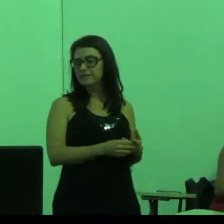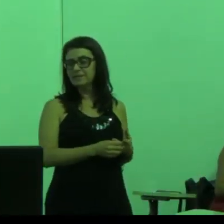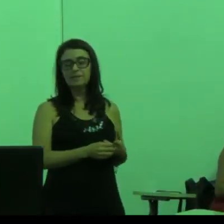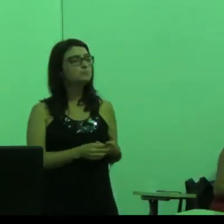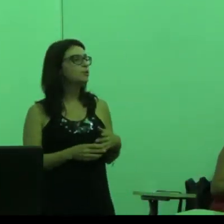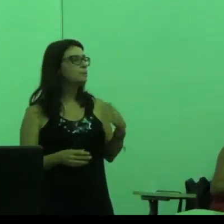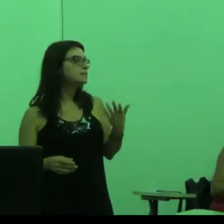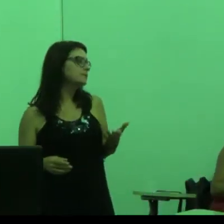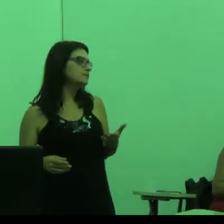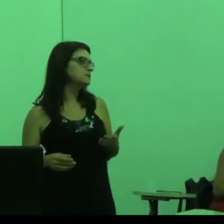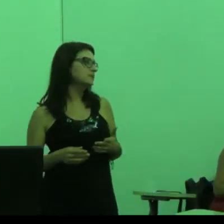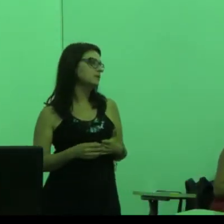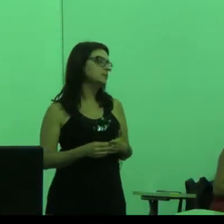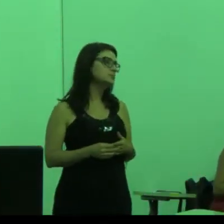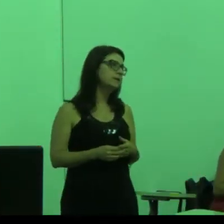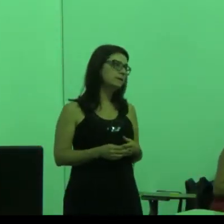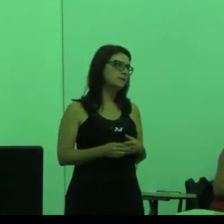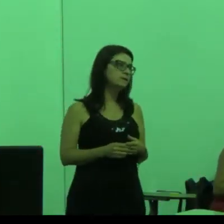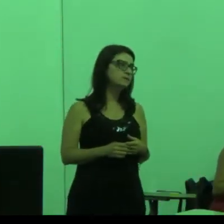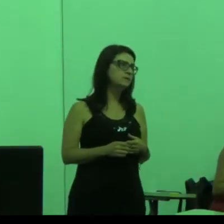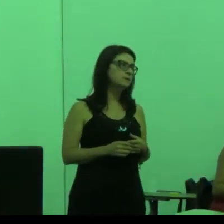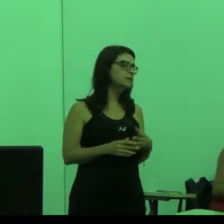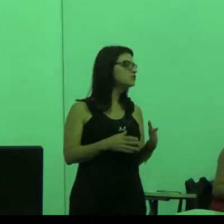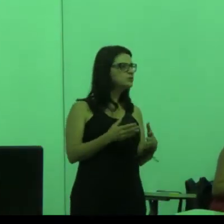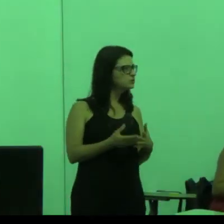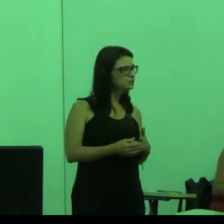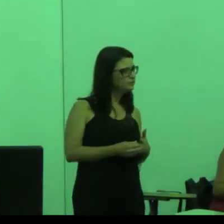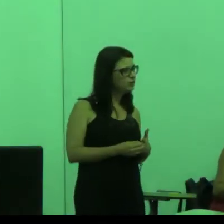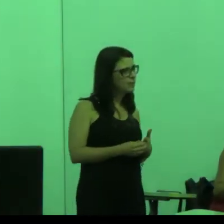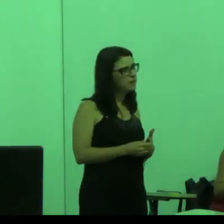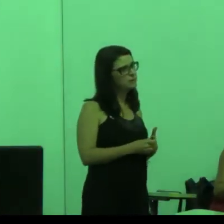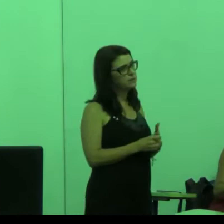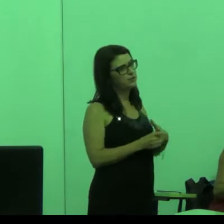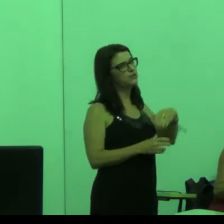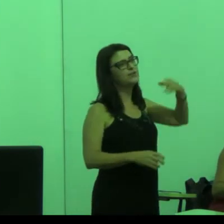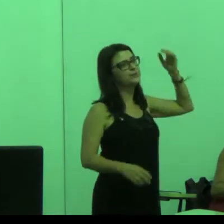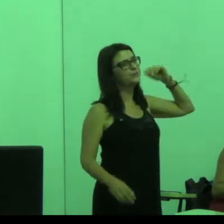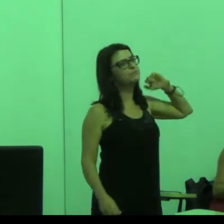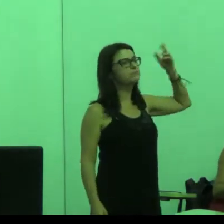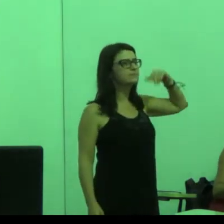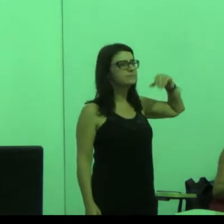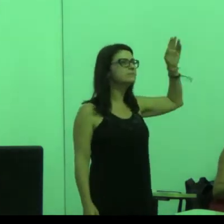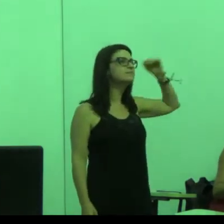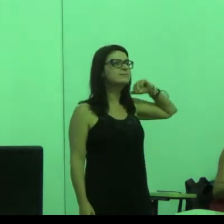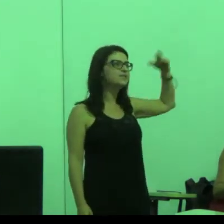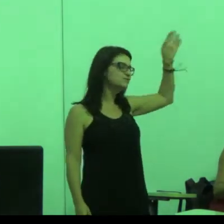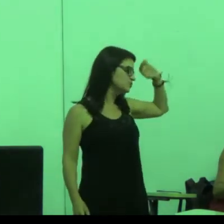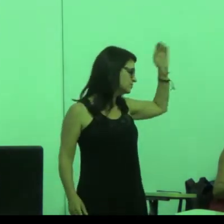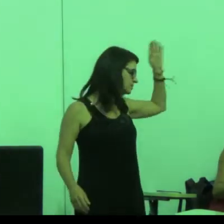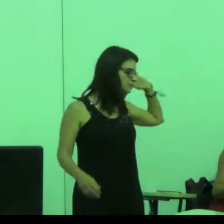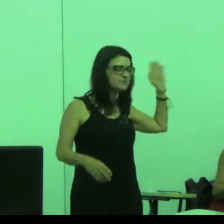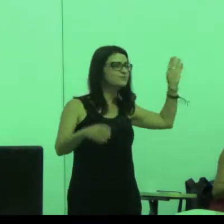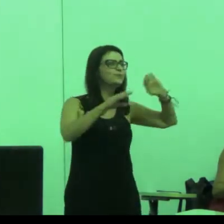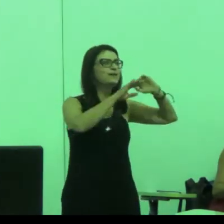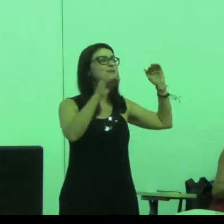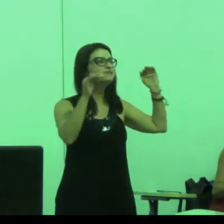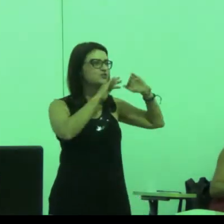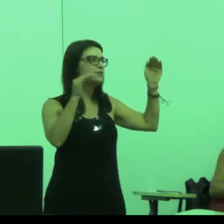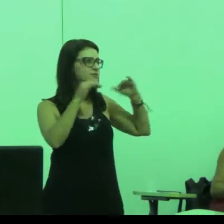eu comecei com revisão antes de me formar, que a gente já tem mais de 20 anos, voltaram 20 anos que